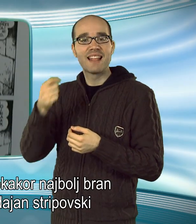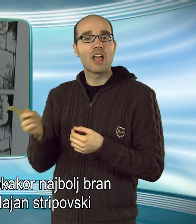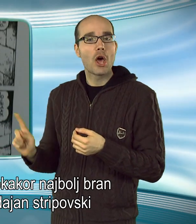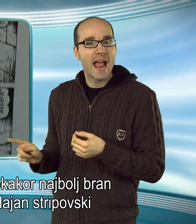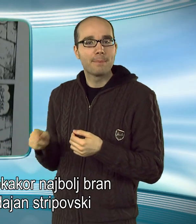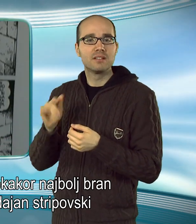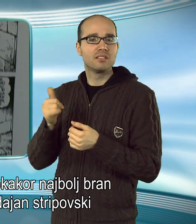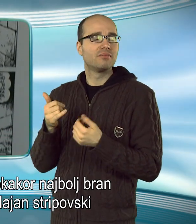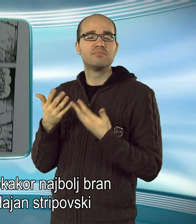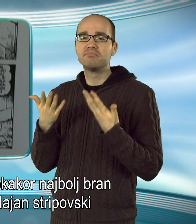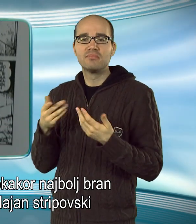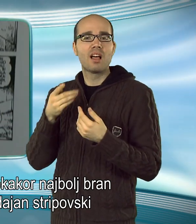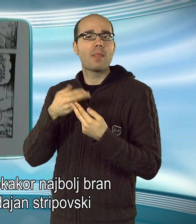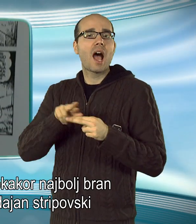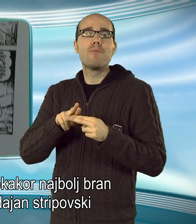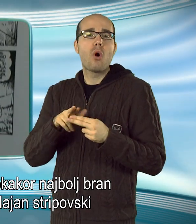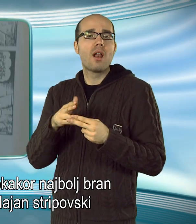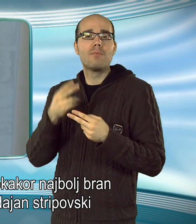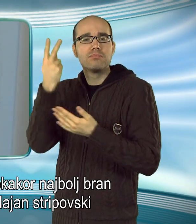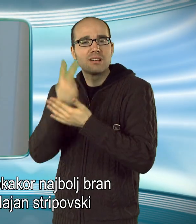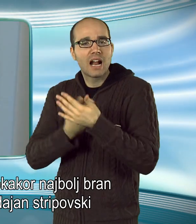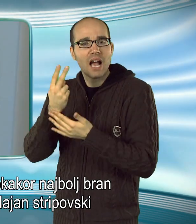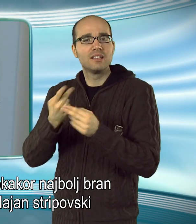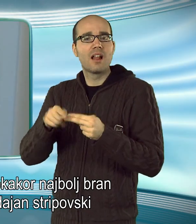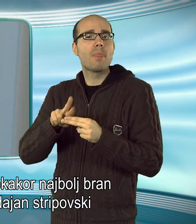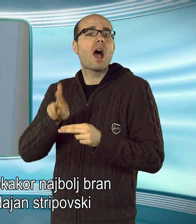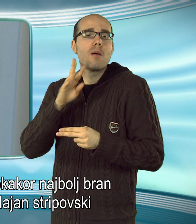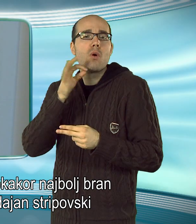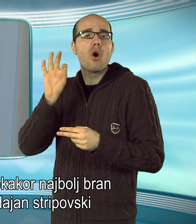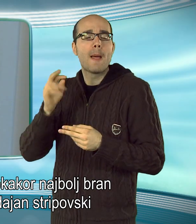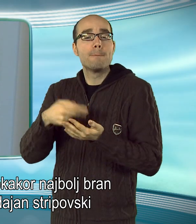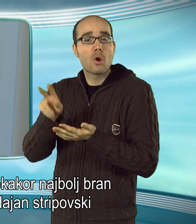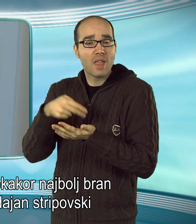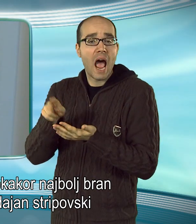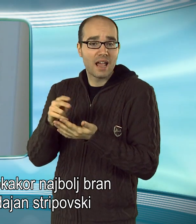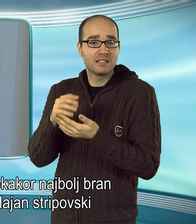Zvitorepec je vsekakor najbolj bran in najbolj prodajan stripovski junak pri nas.